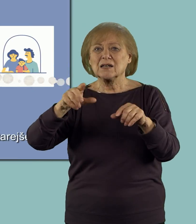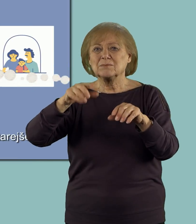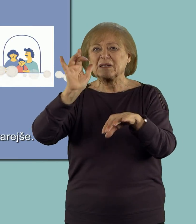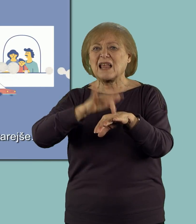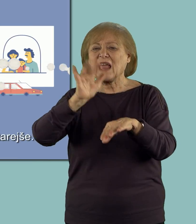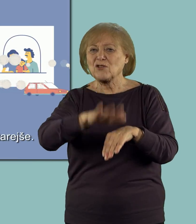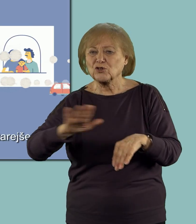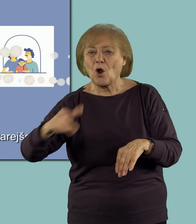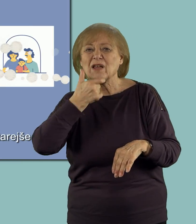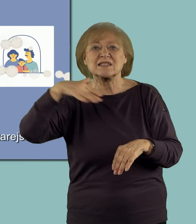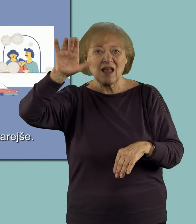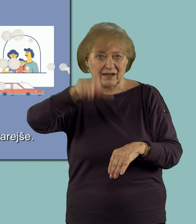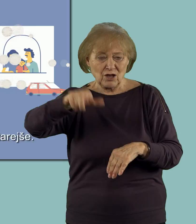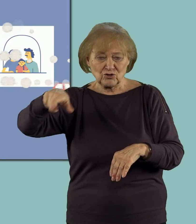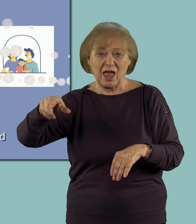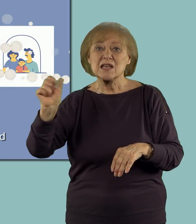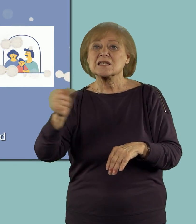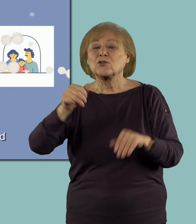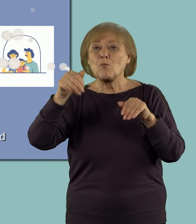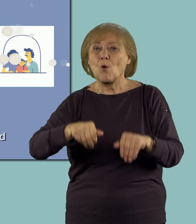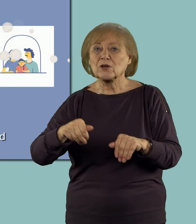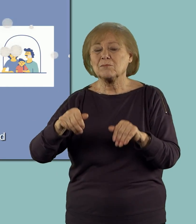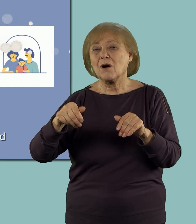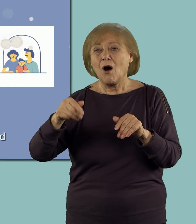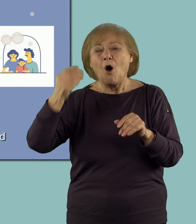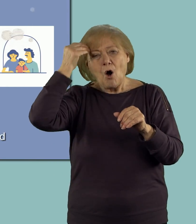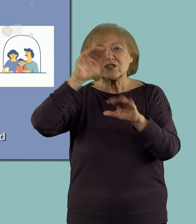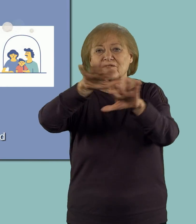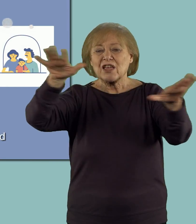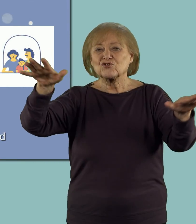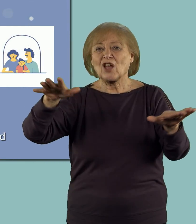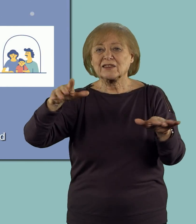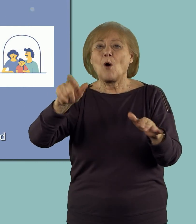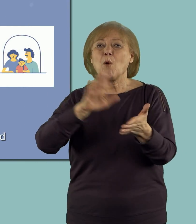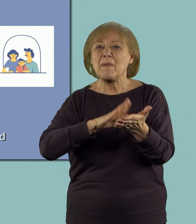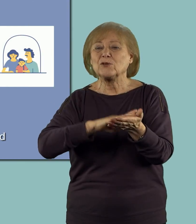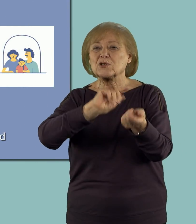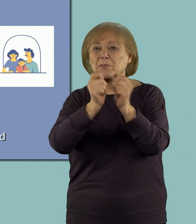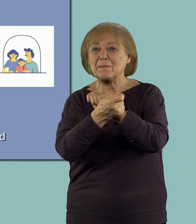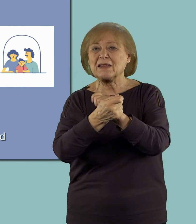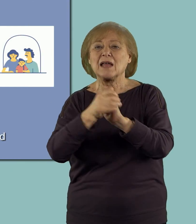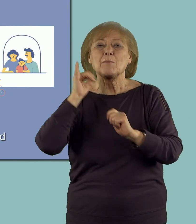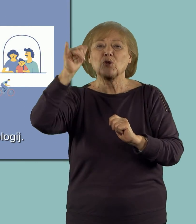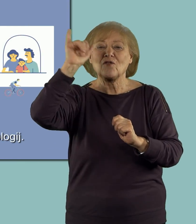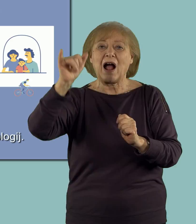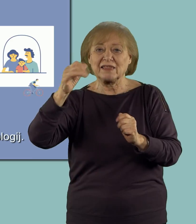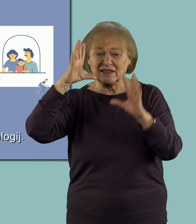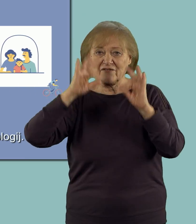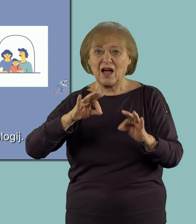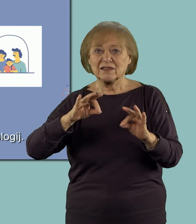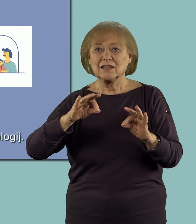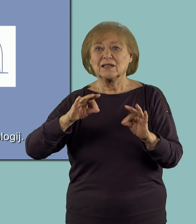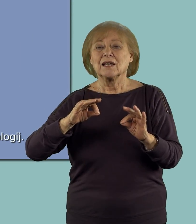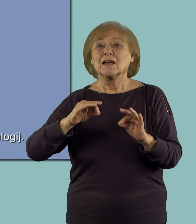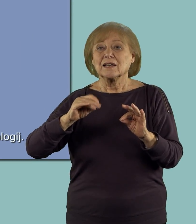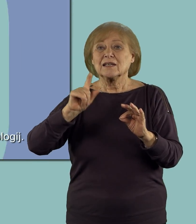posebej prizadene otroke in starejše. Zato moramo ljudi ozaveščati o pomenu spreminjanja potovalnih navad in spodbujanju